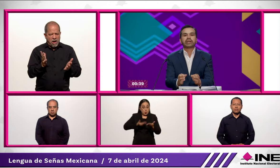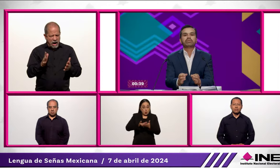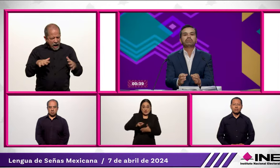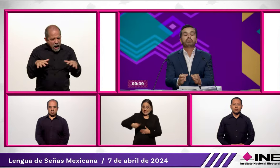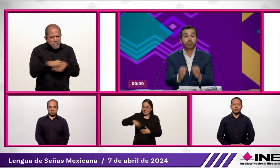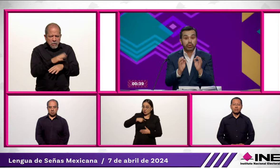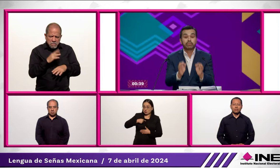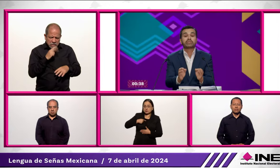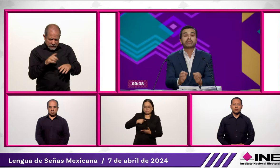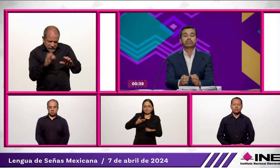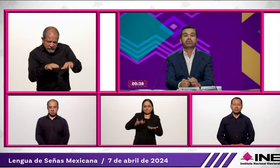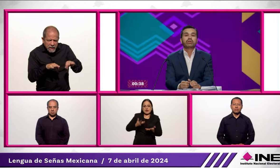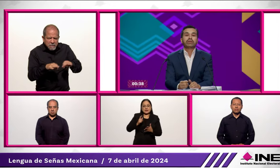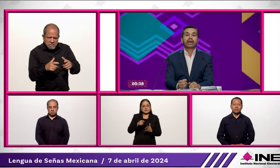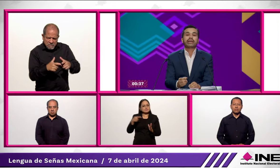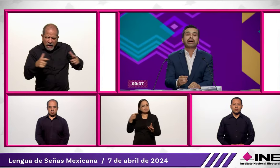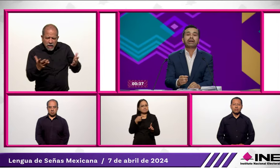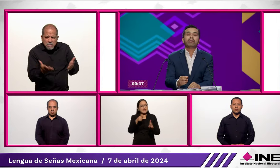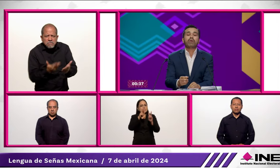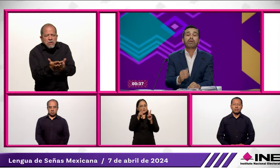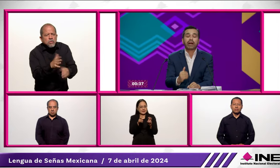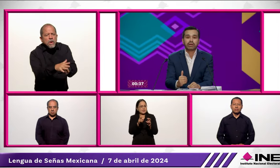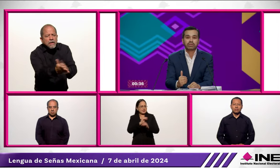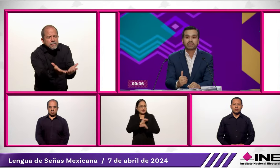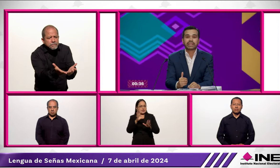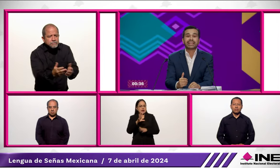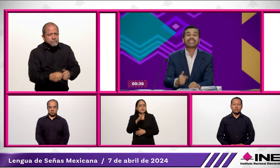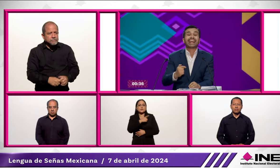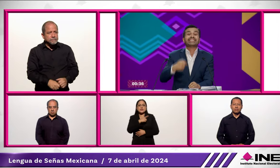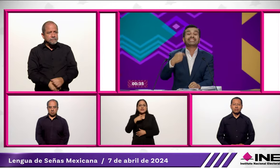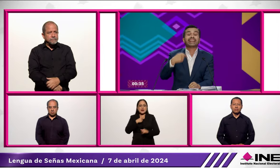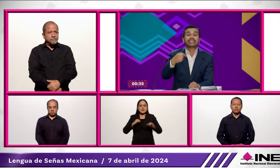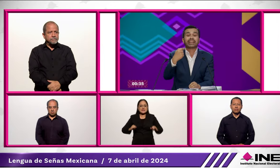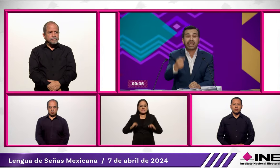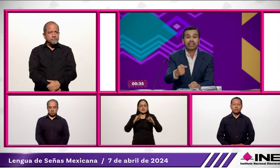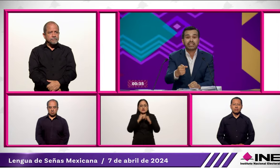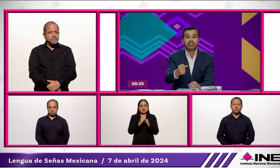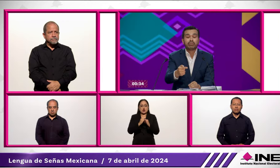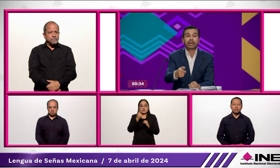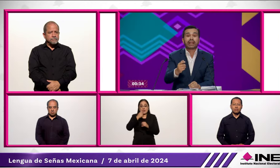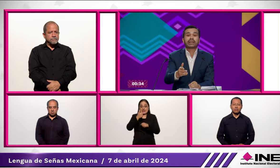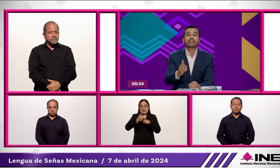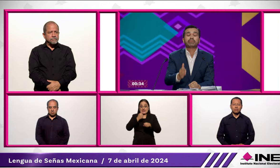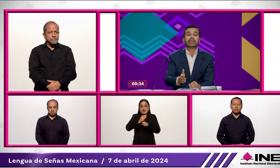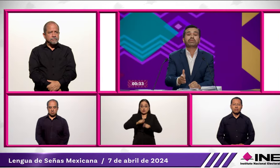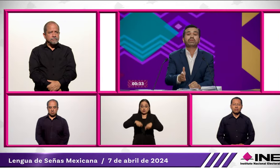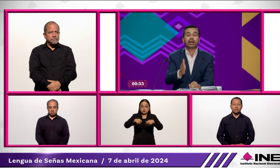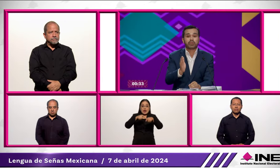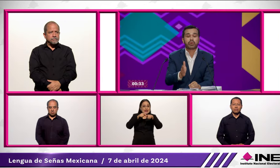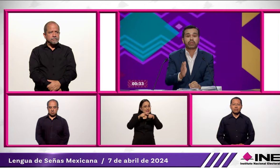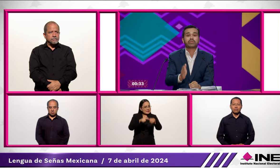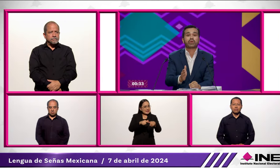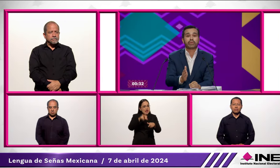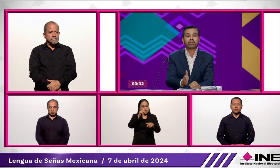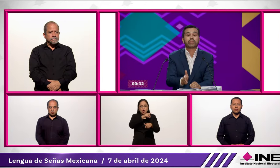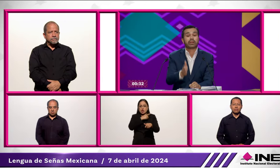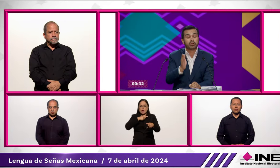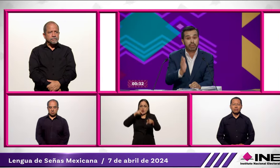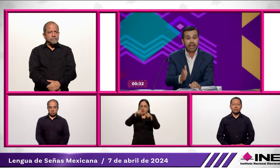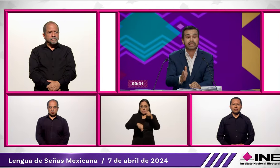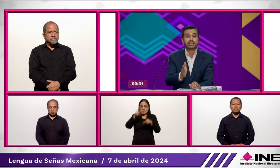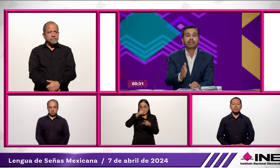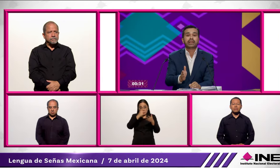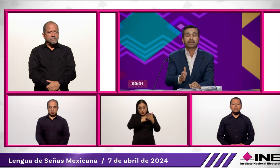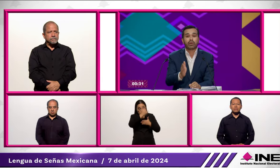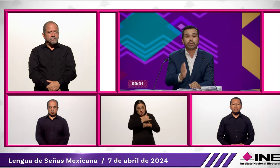estamos presentando proponemos esto, que haya órganos que sean transeccionales para darle seguimiento a los proyectos de gobierno y que